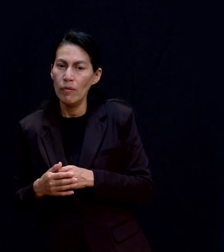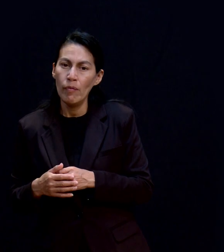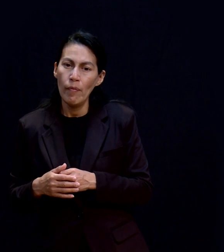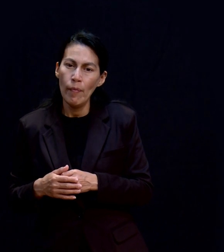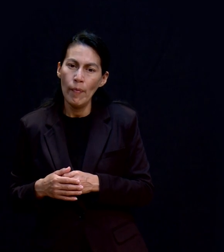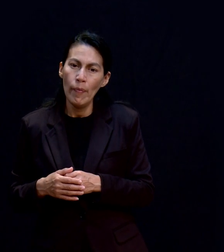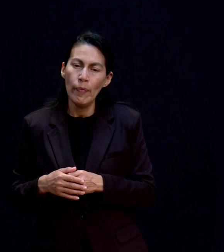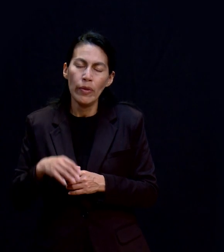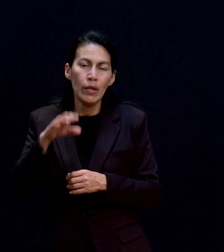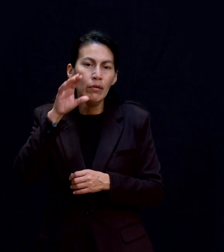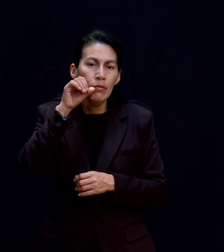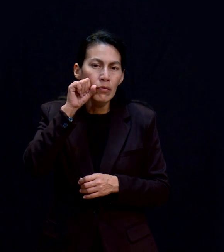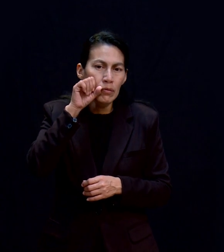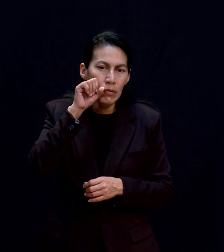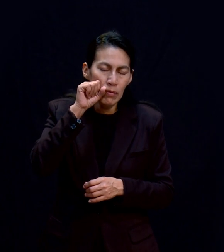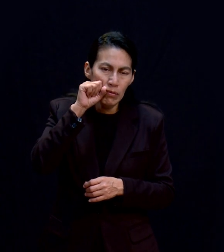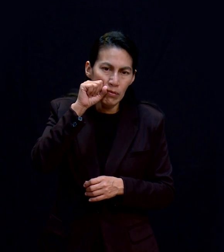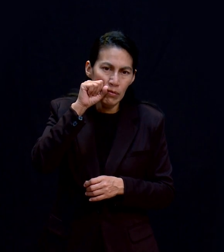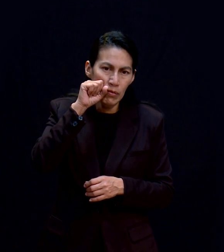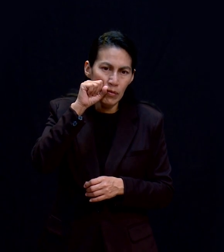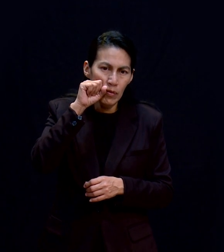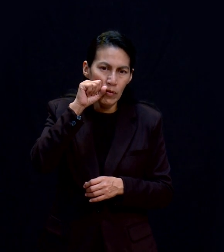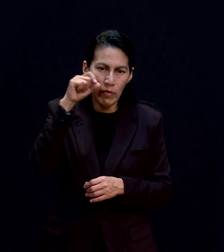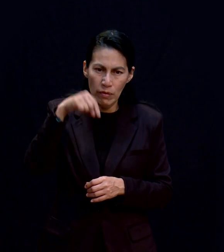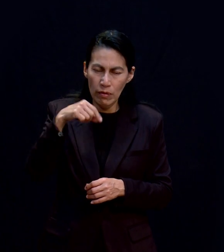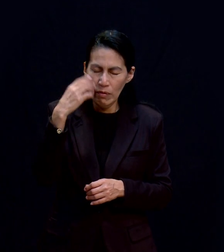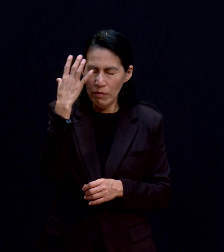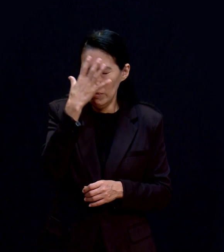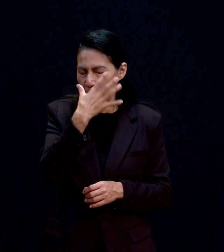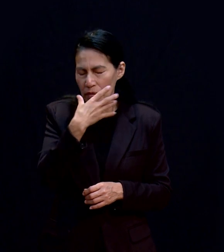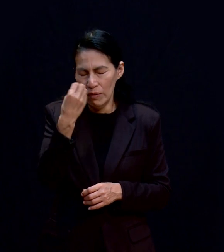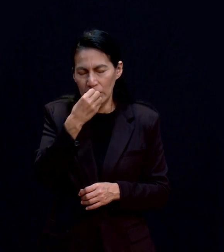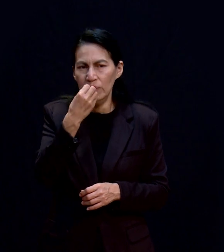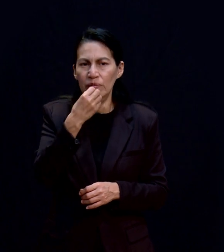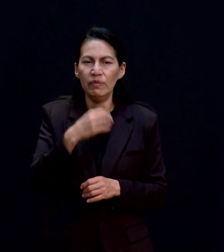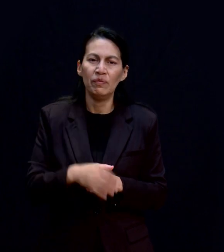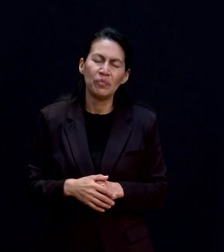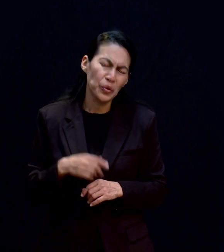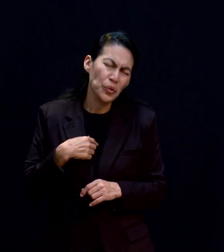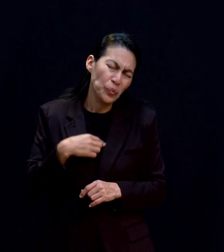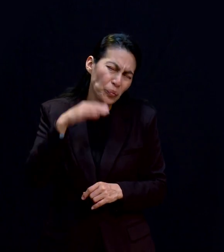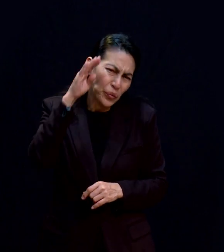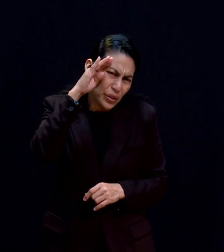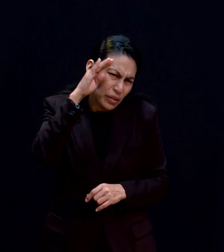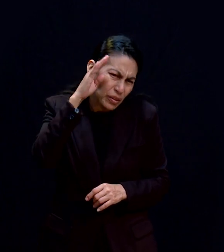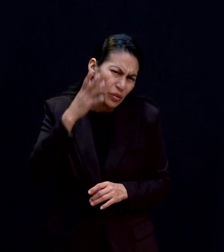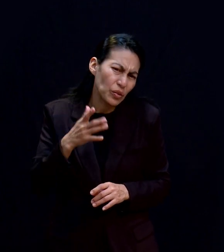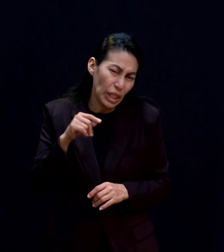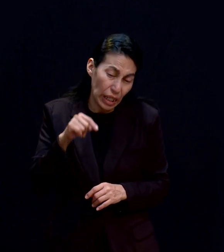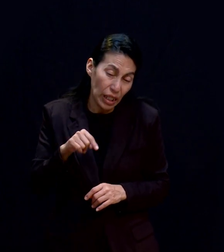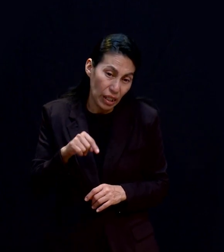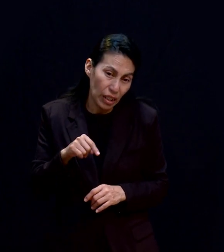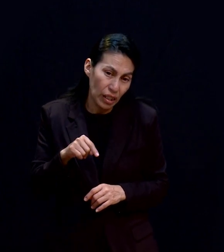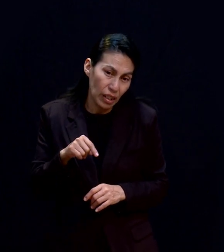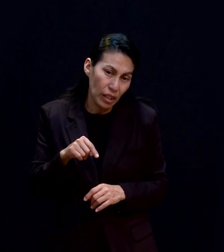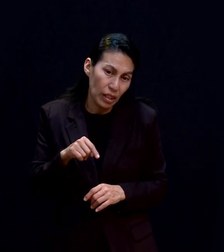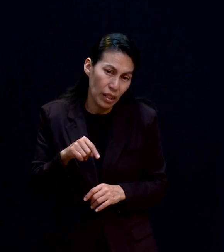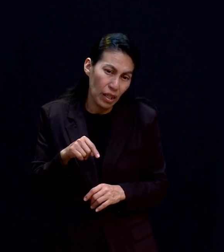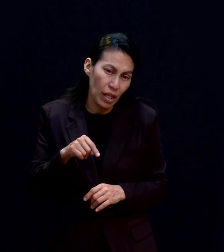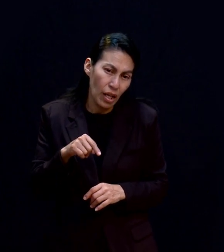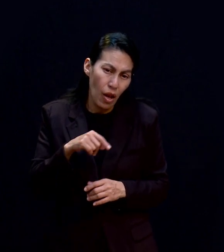realmente montemorelos ha sido de lo más bello yo siempre dije que